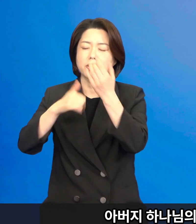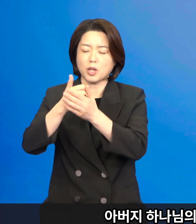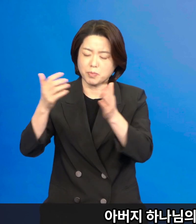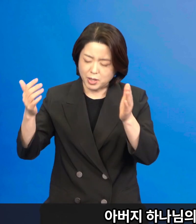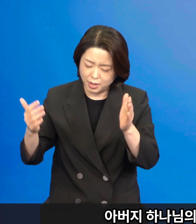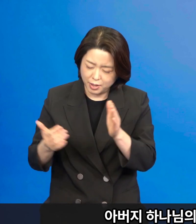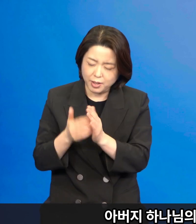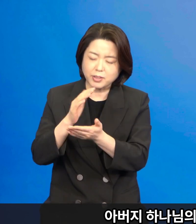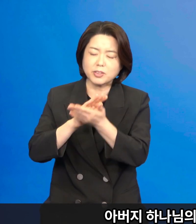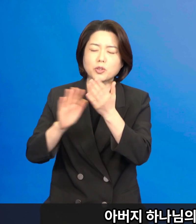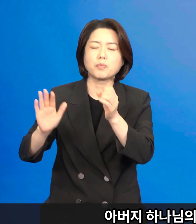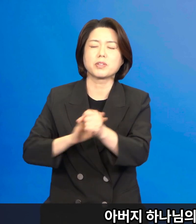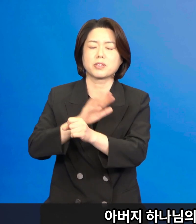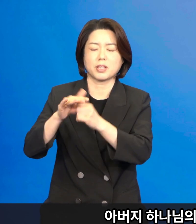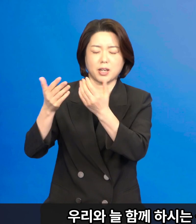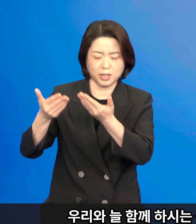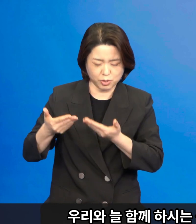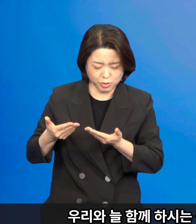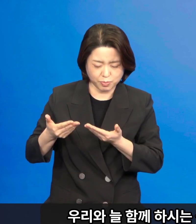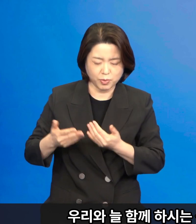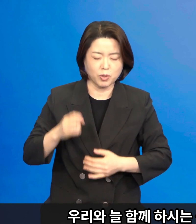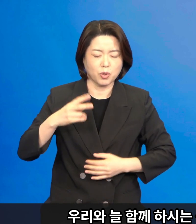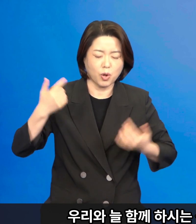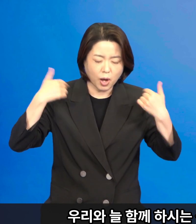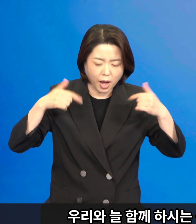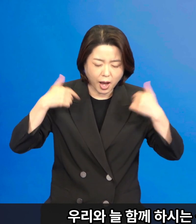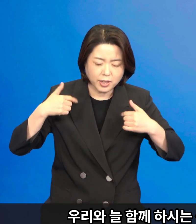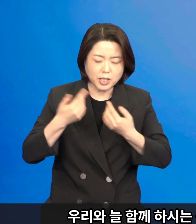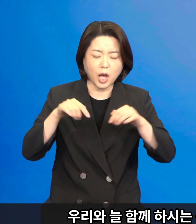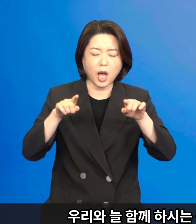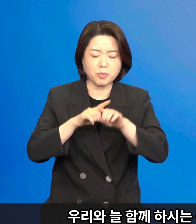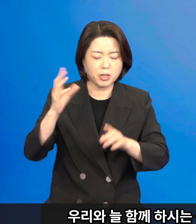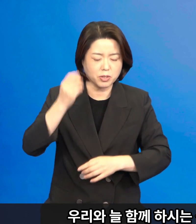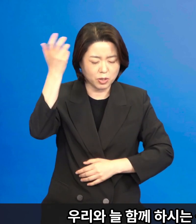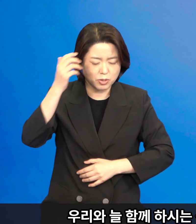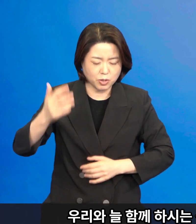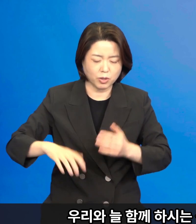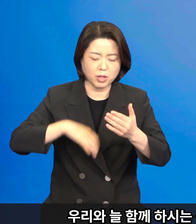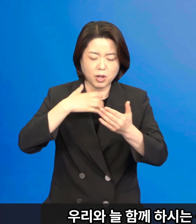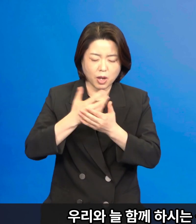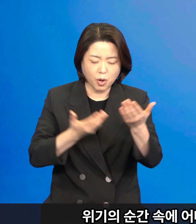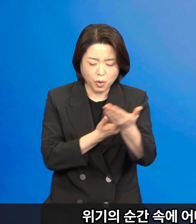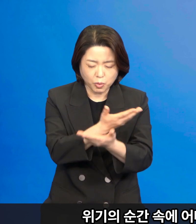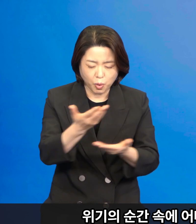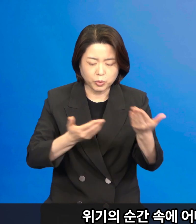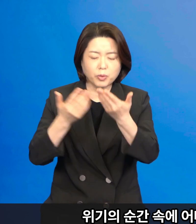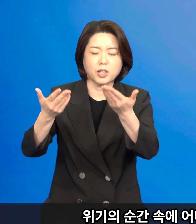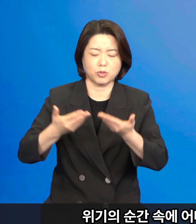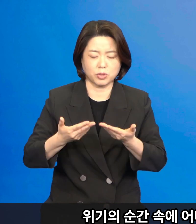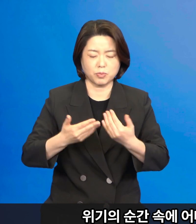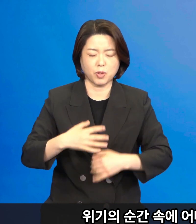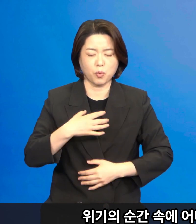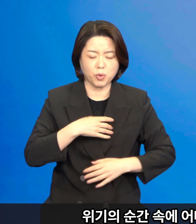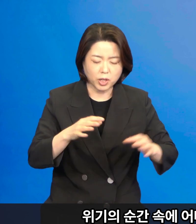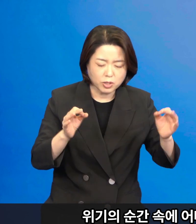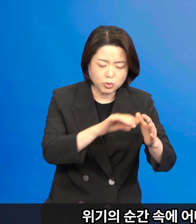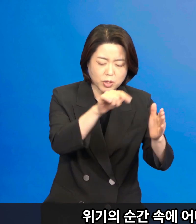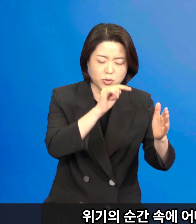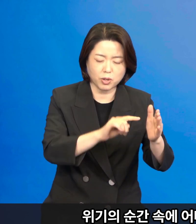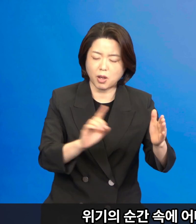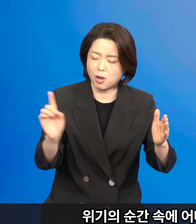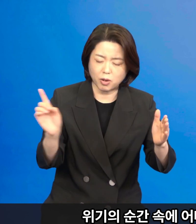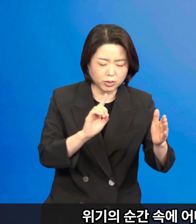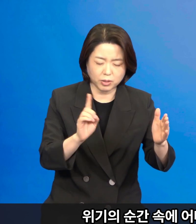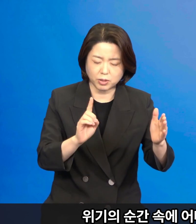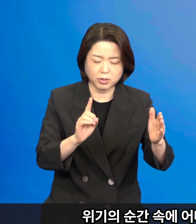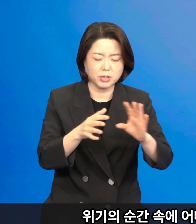없는 사랑하심과 우리와 늘 함께 하시는 성령님의 감화감동 교통케 하심이 위기의 순간 속에 어떤 순간에도